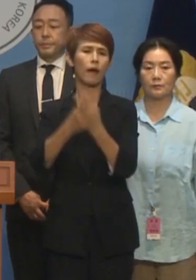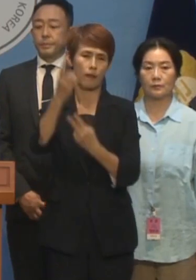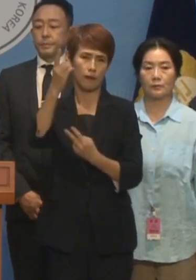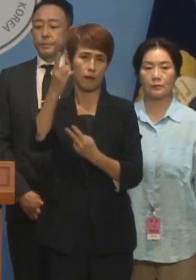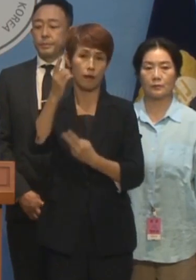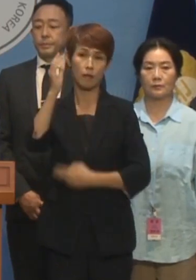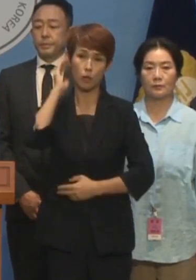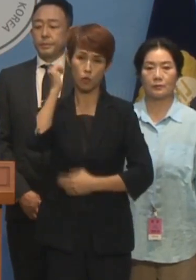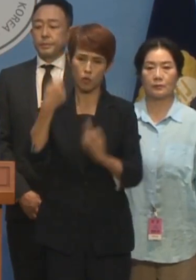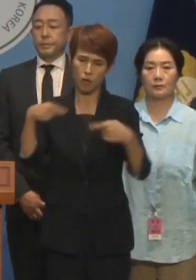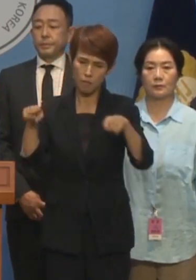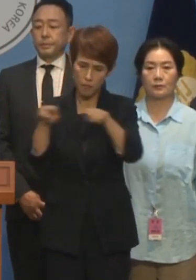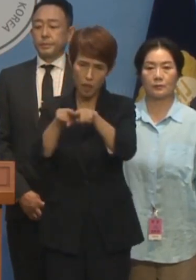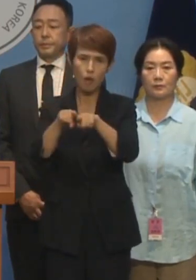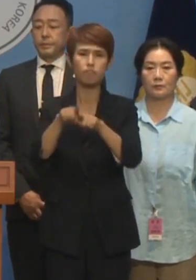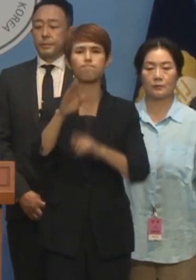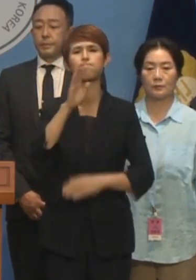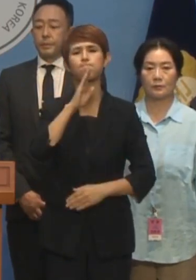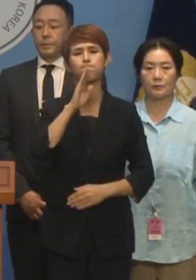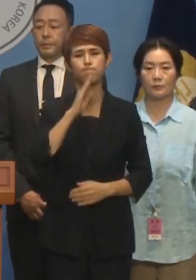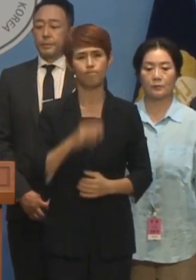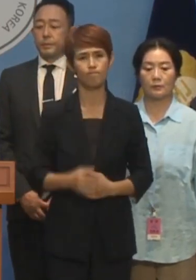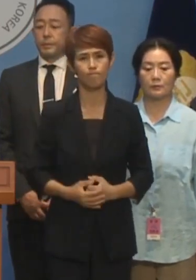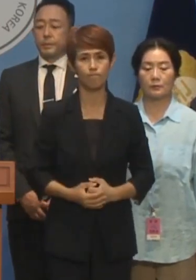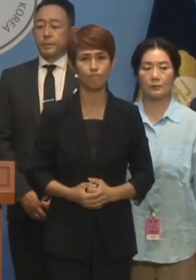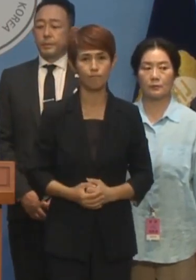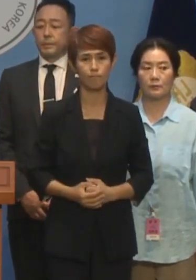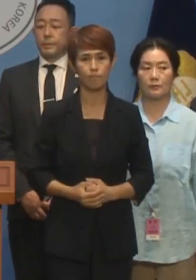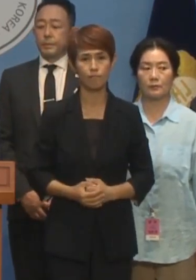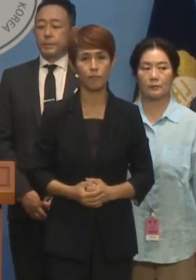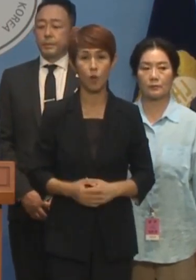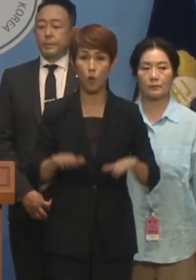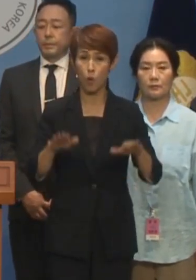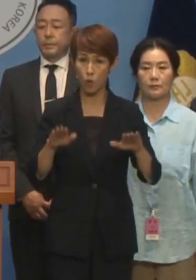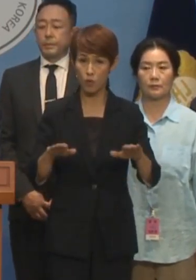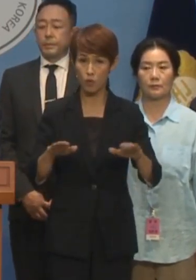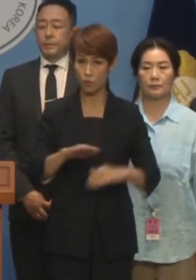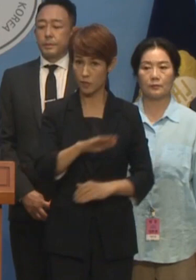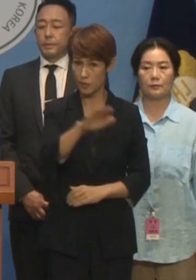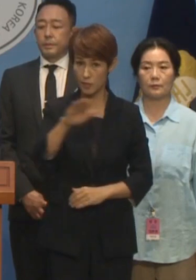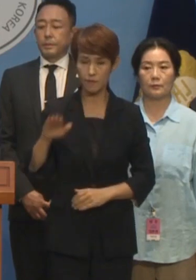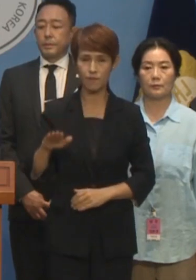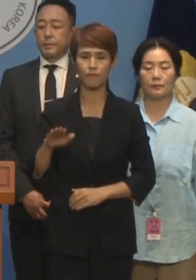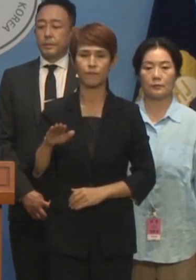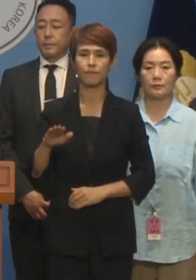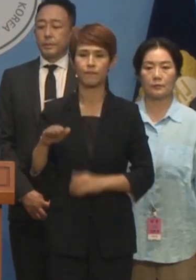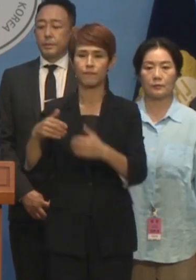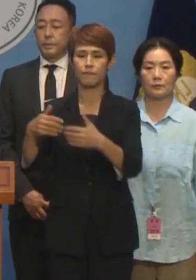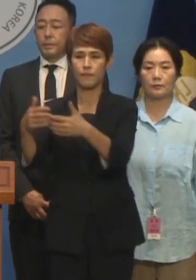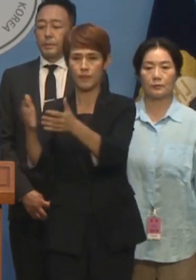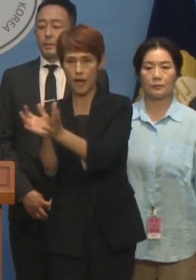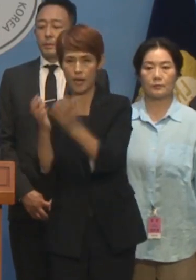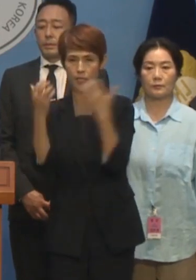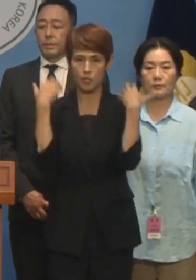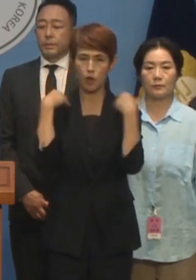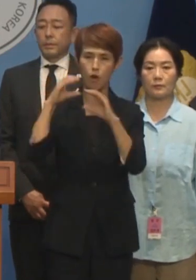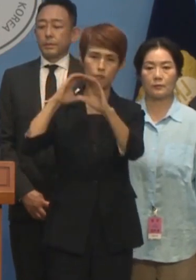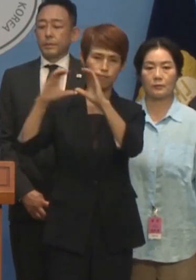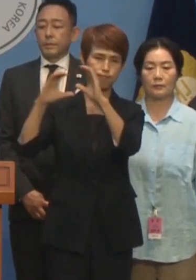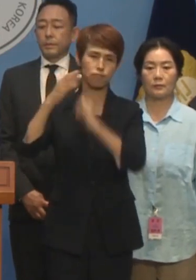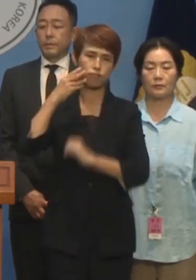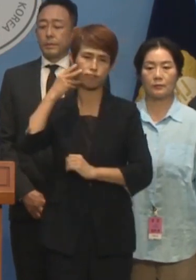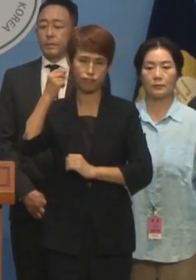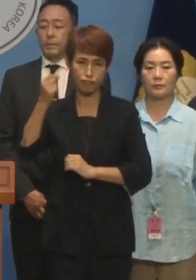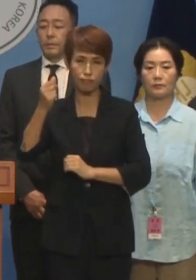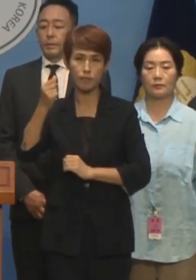대통령도 하나여야 한다는 결론을 내렸습니다. 이에 오늘 우리는 당정 간의 원활한 소통과